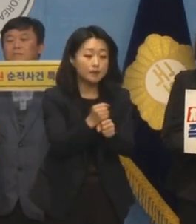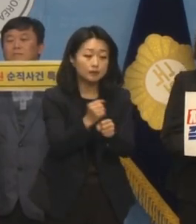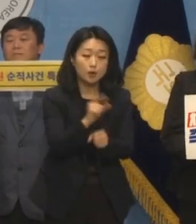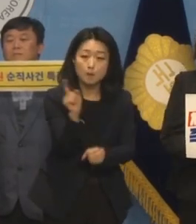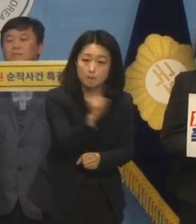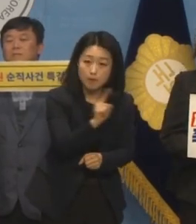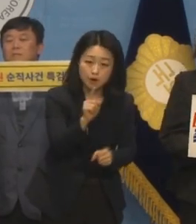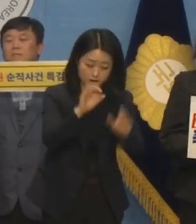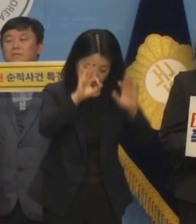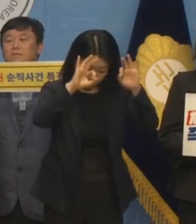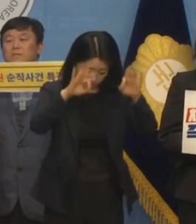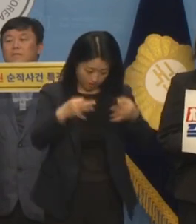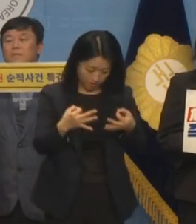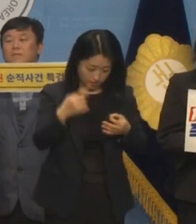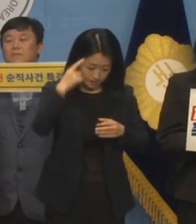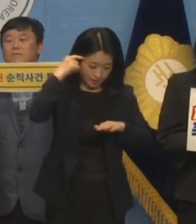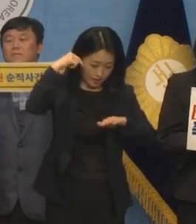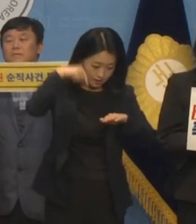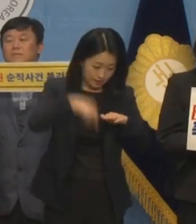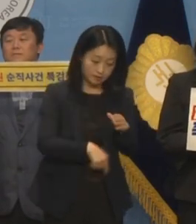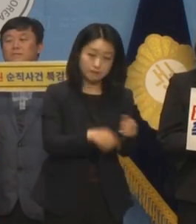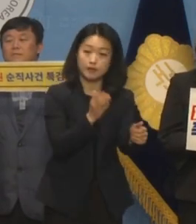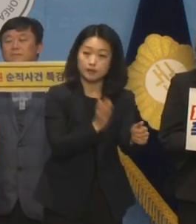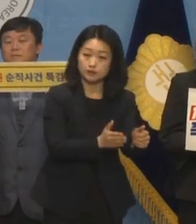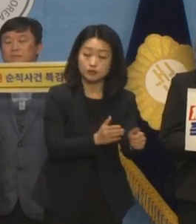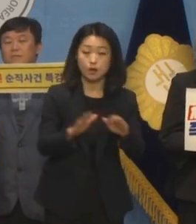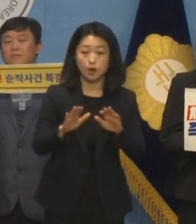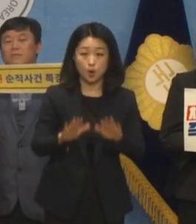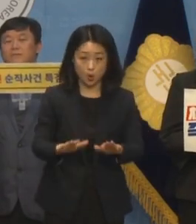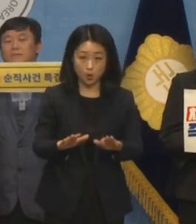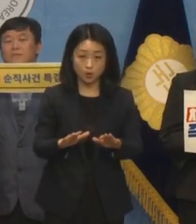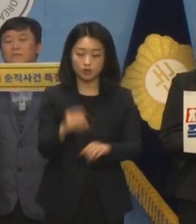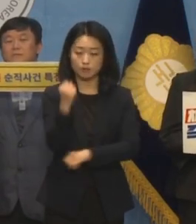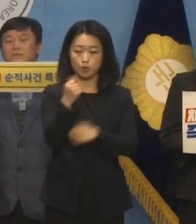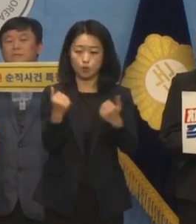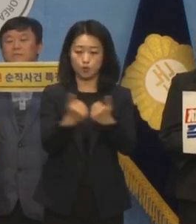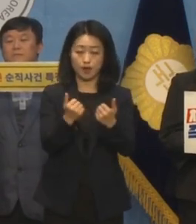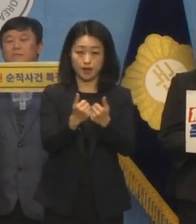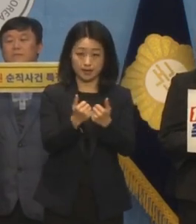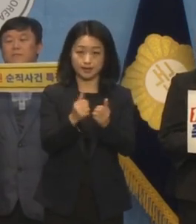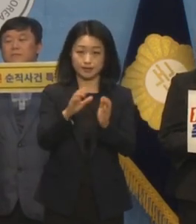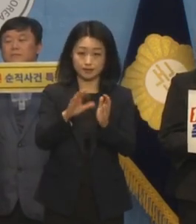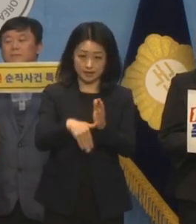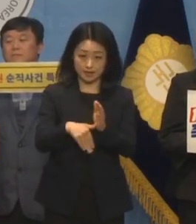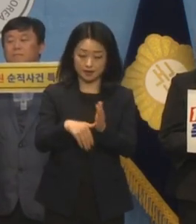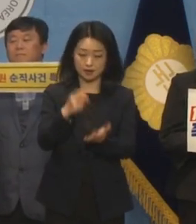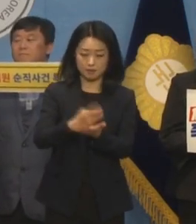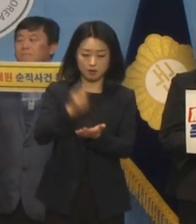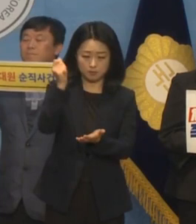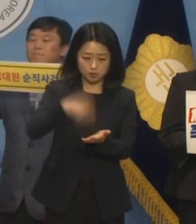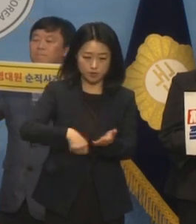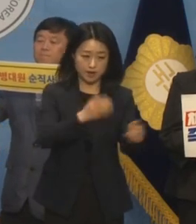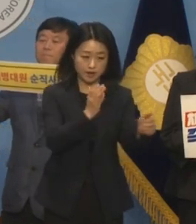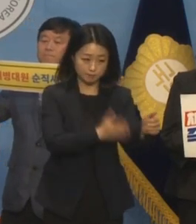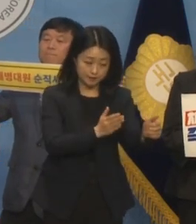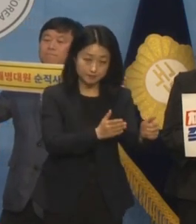한번 깊게 생각해 주시고 오늘 제 의견을 간곡히 부탁드립니다.